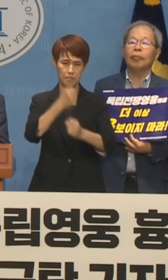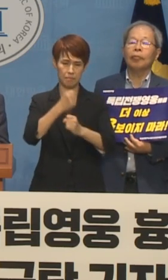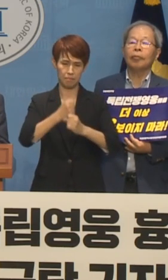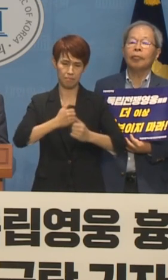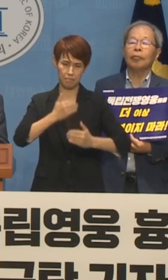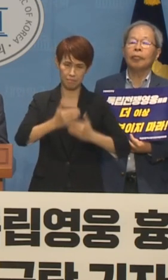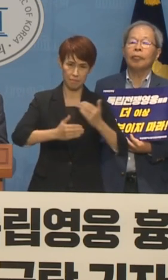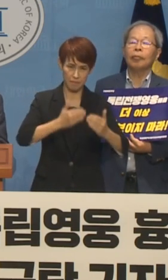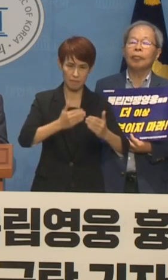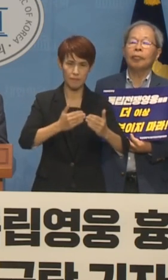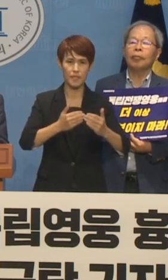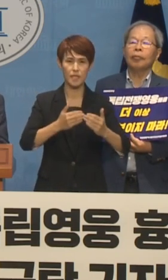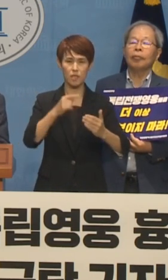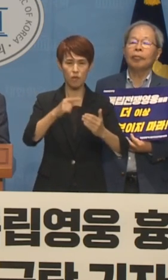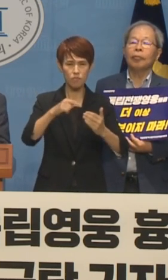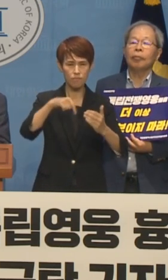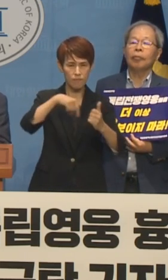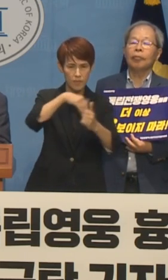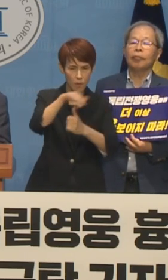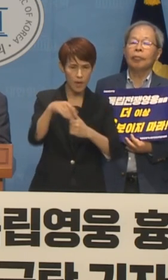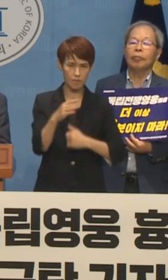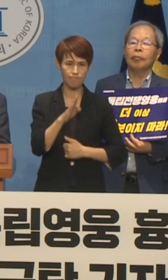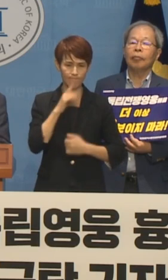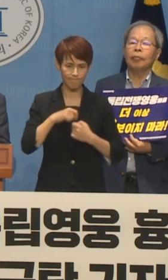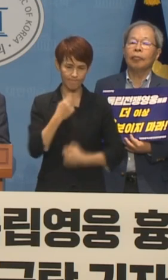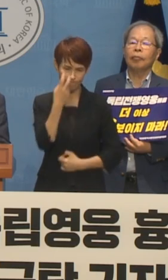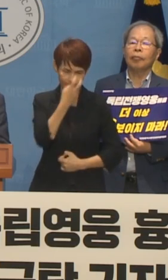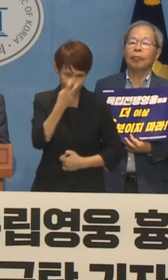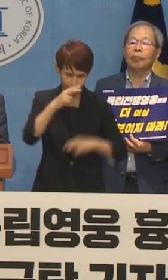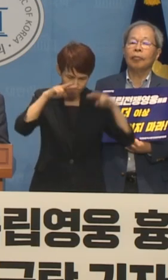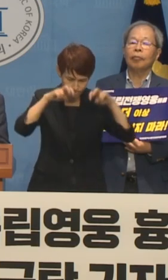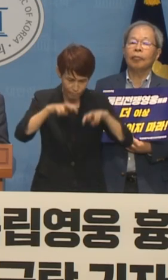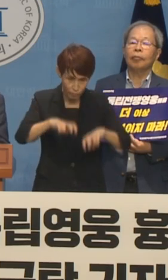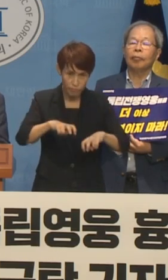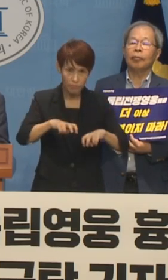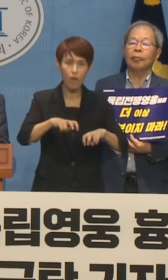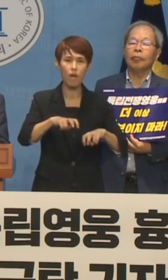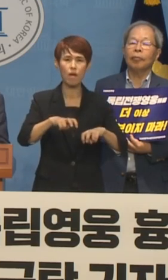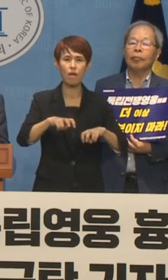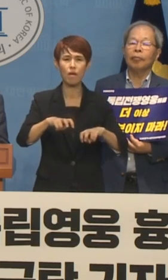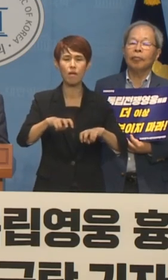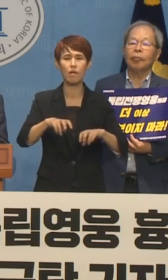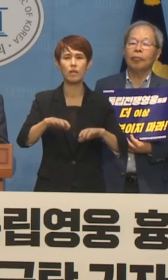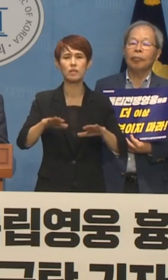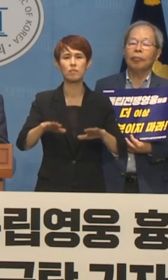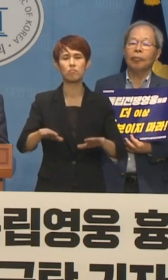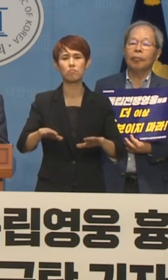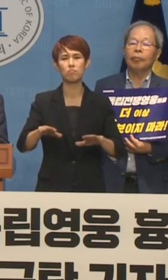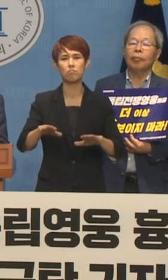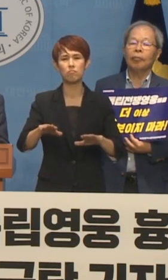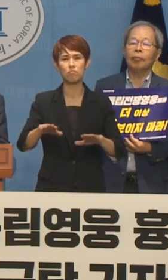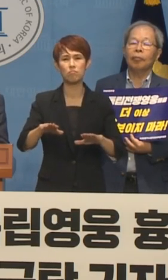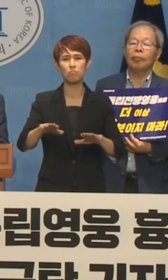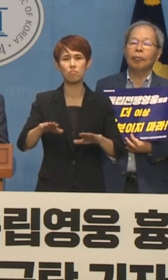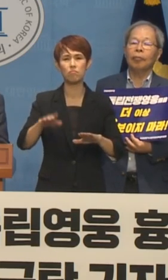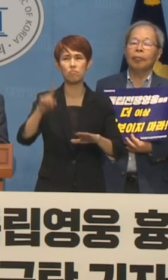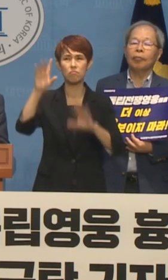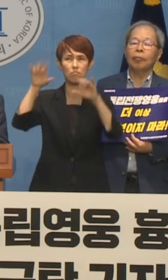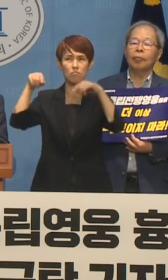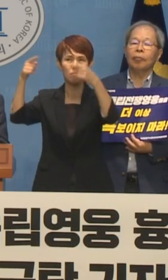그 진상을 규명하고 아직도 구천을 헤매고 있는 원혼들을